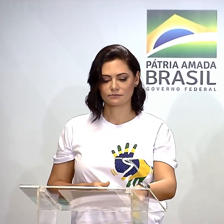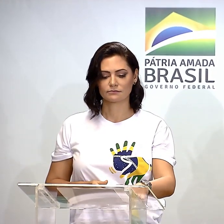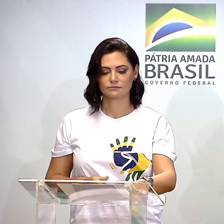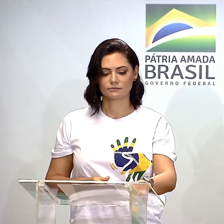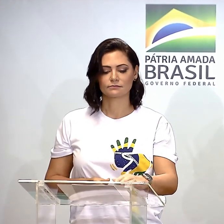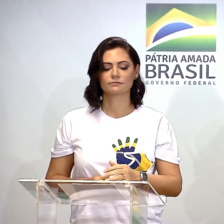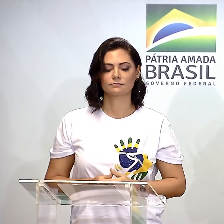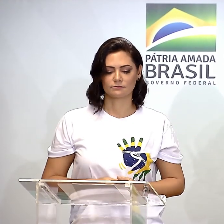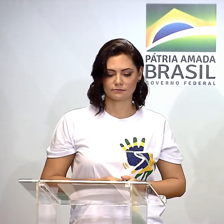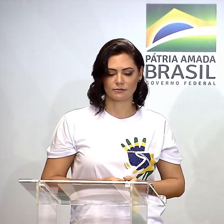justa e acessível.